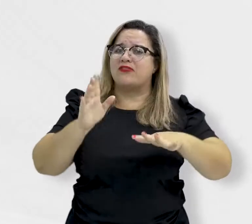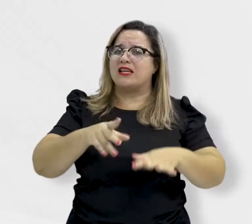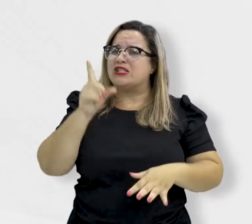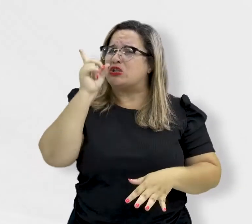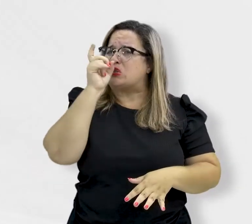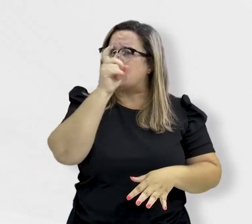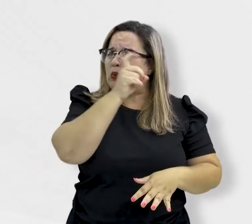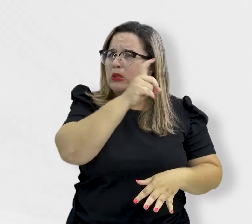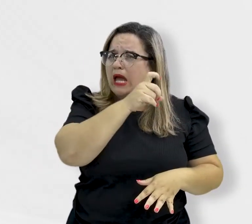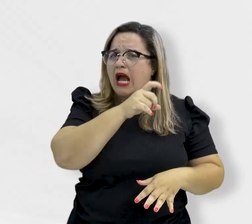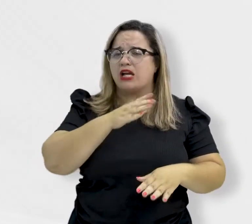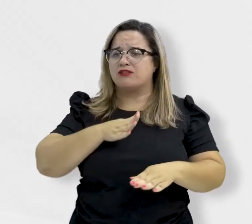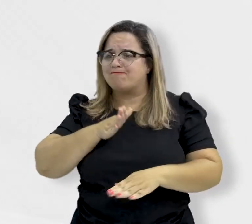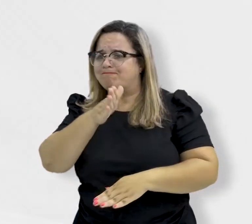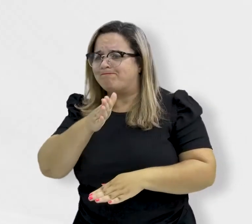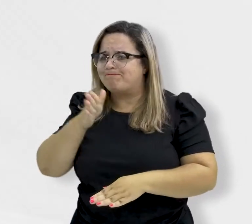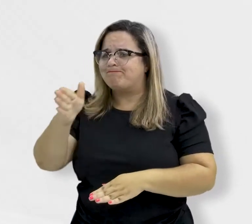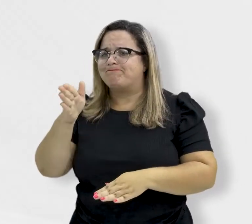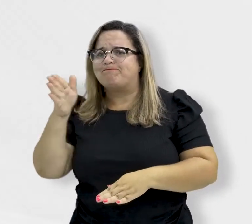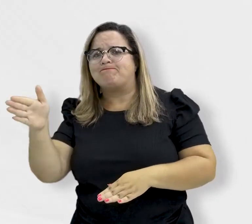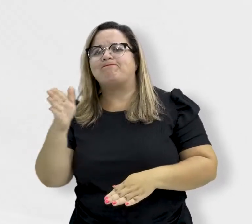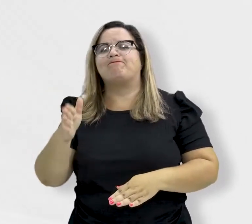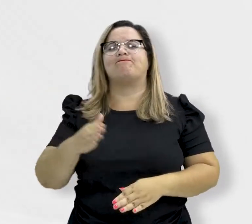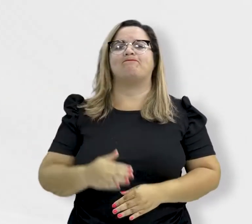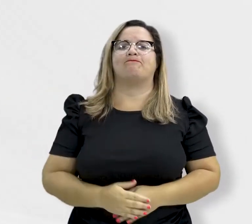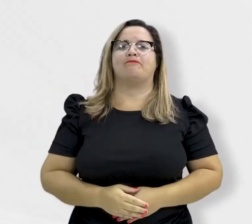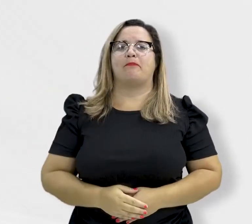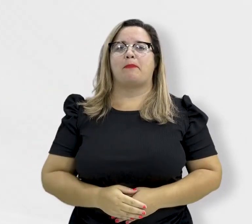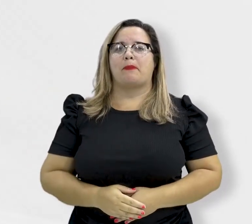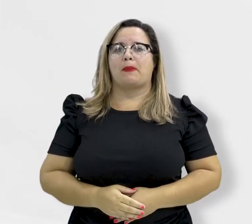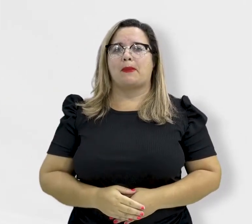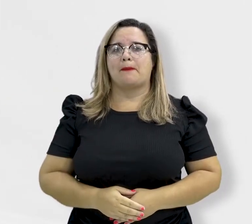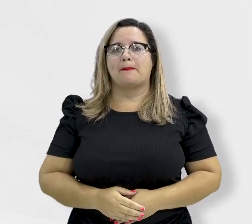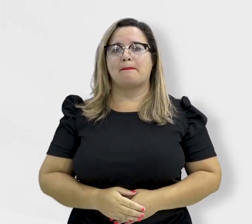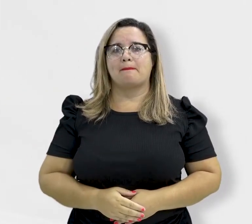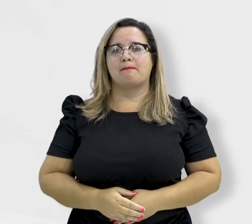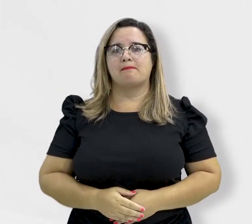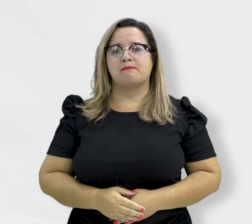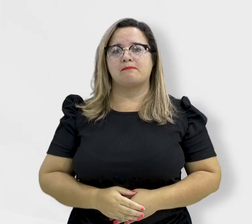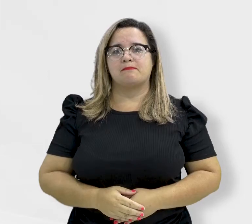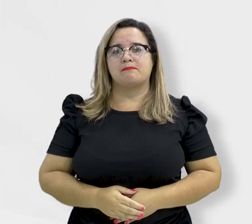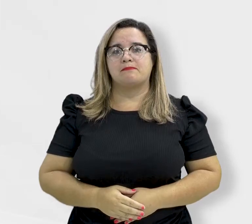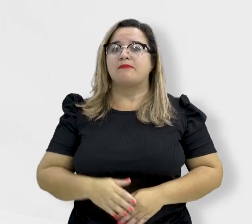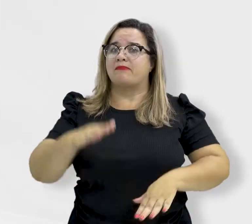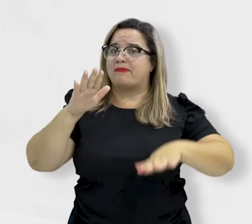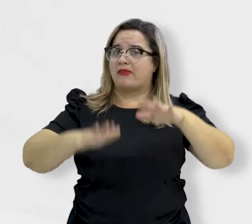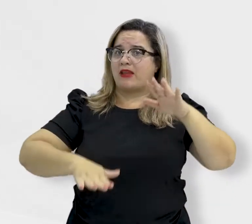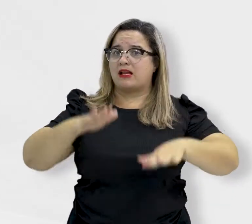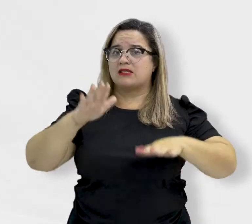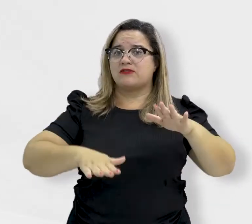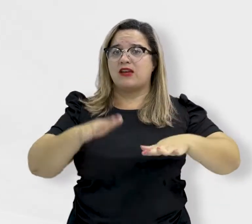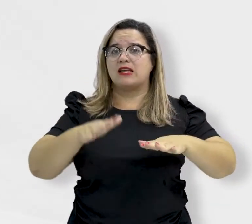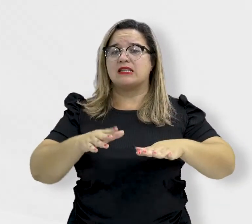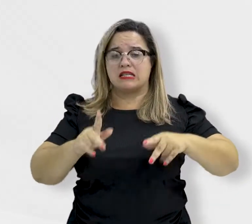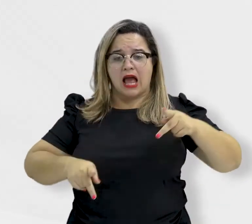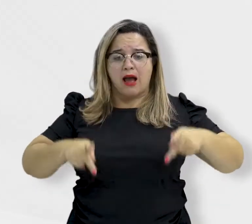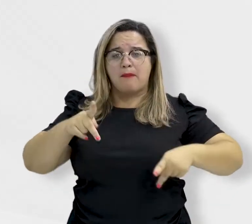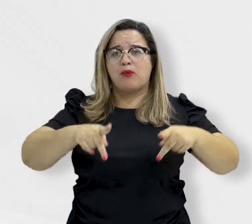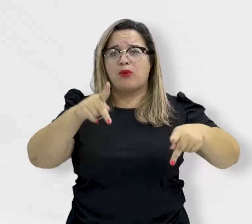o fórum, cuja sede já veio para esta região da cidade. Muitas vezes, quando a população precisa recorrer ao